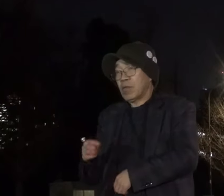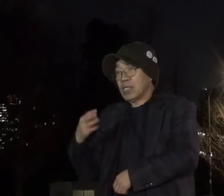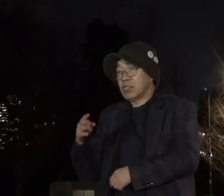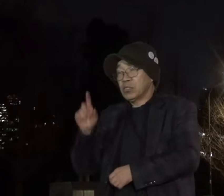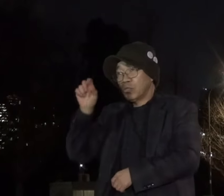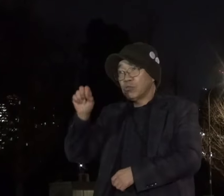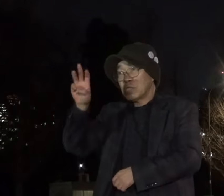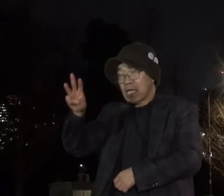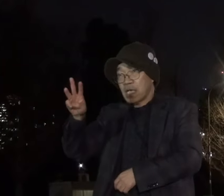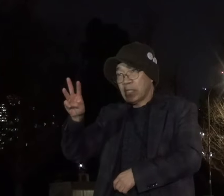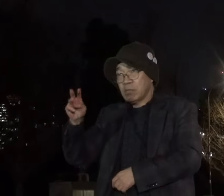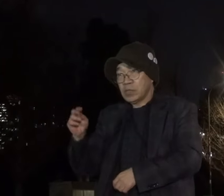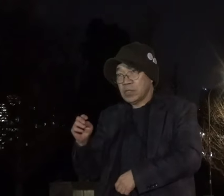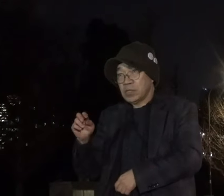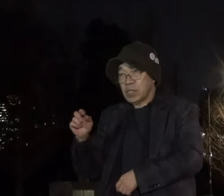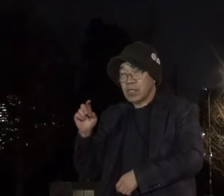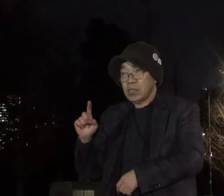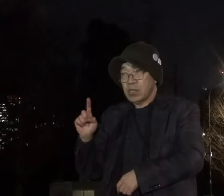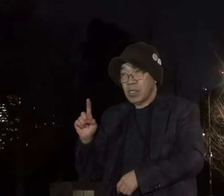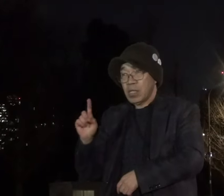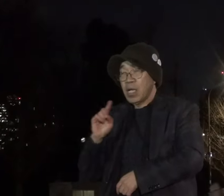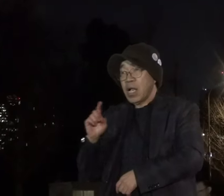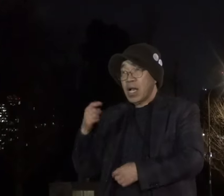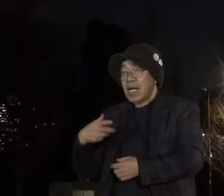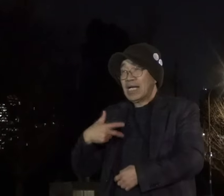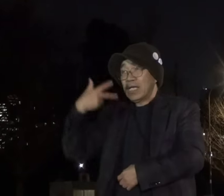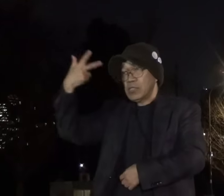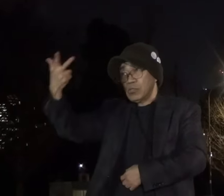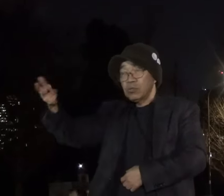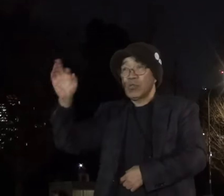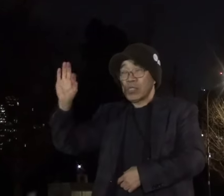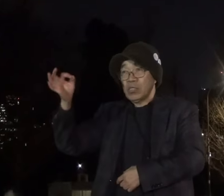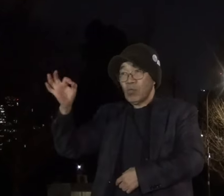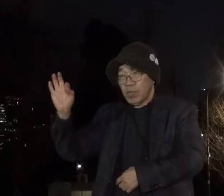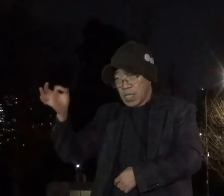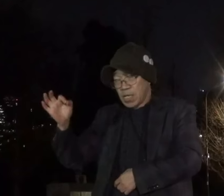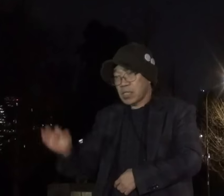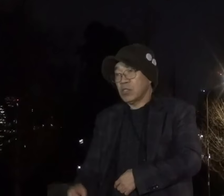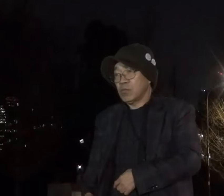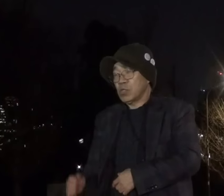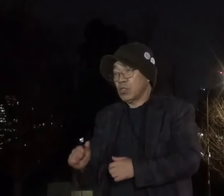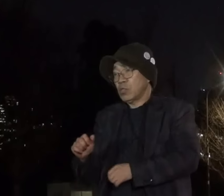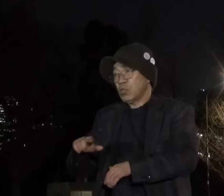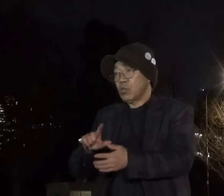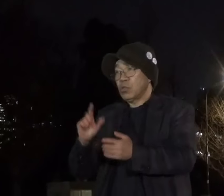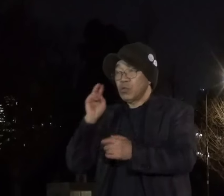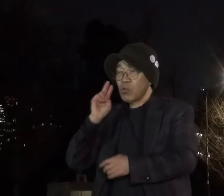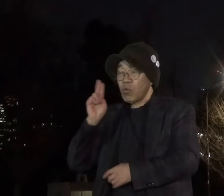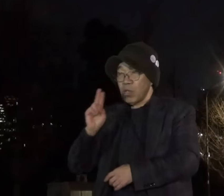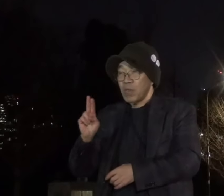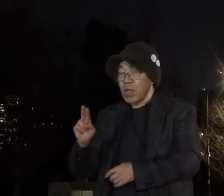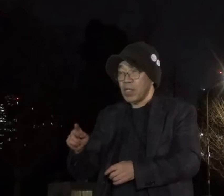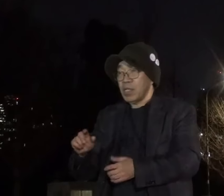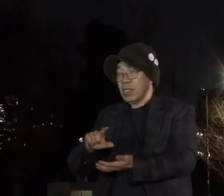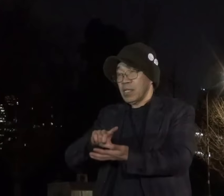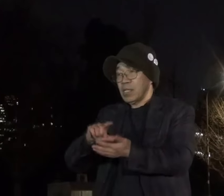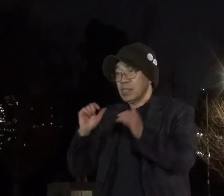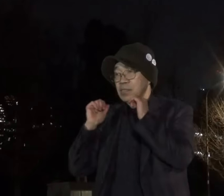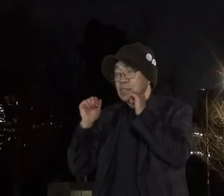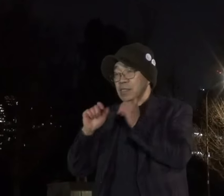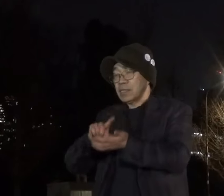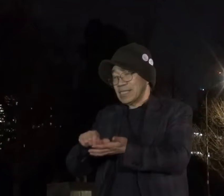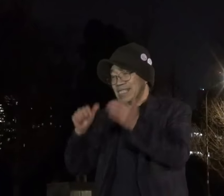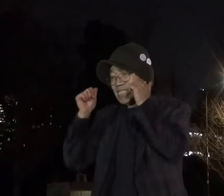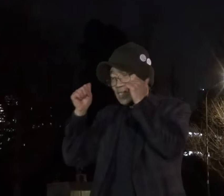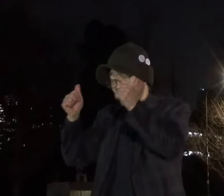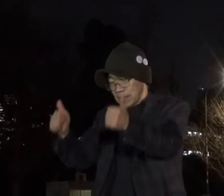弁論は来週の金曜日22日14時から横浜地裁101号法廷で行われる予定です。 私も報告集会まで参加者のうち